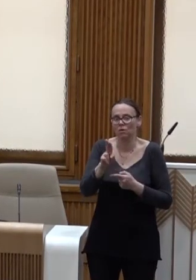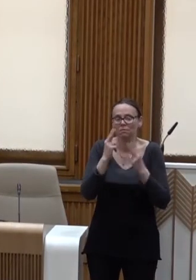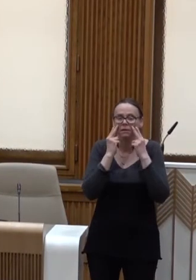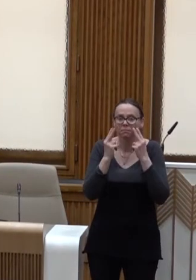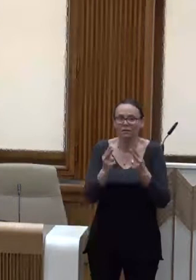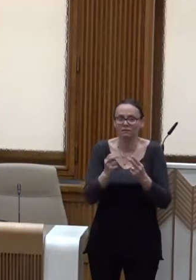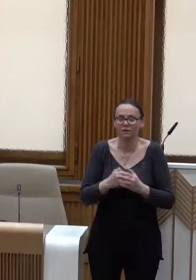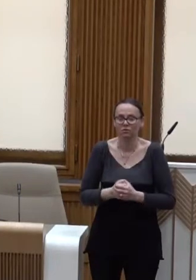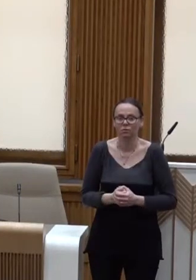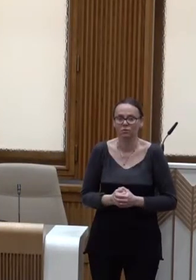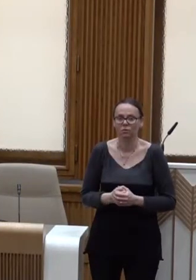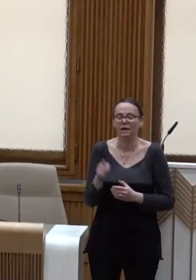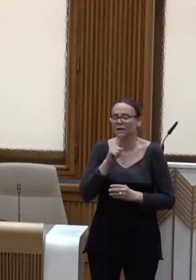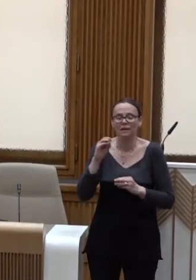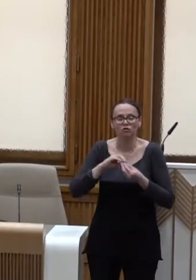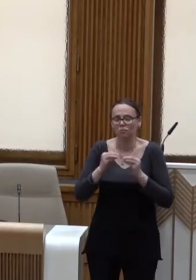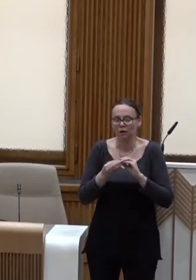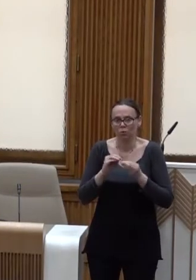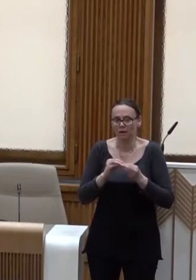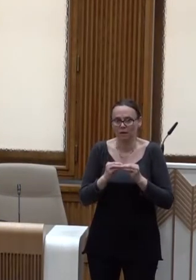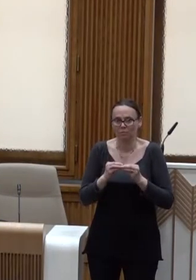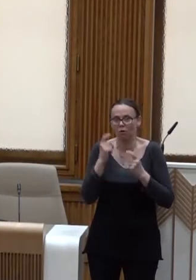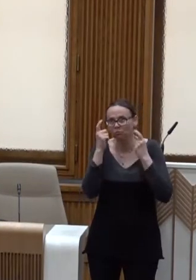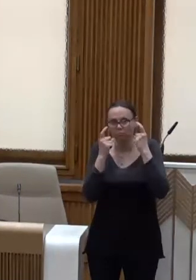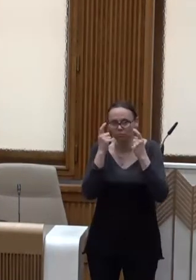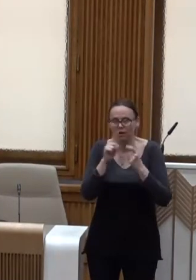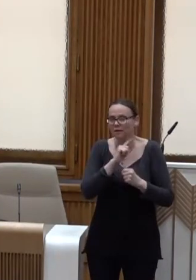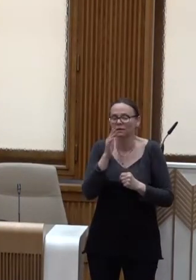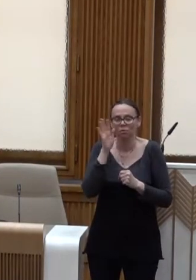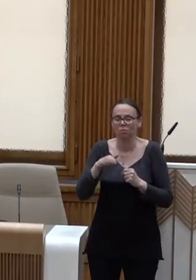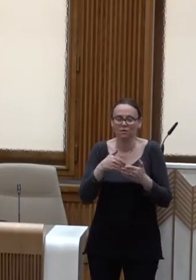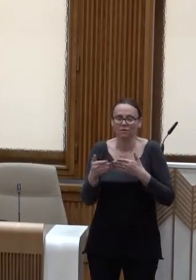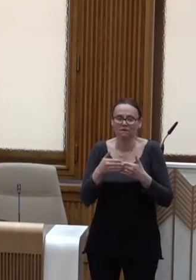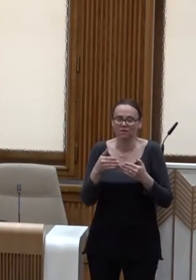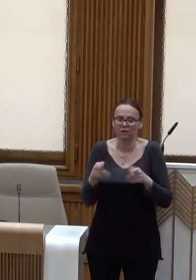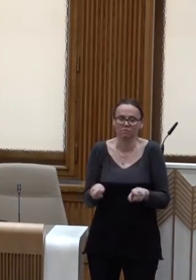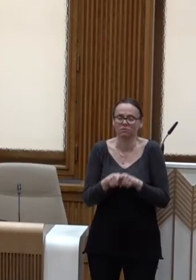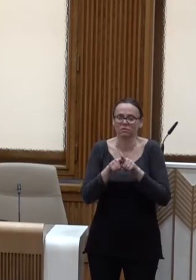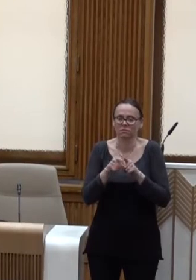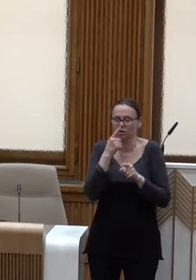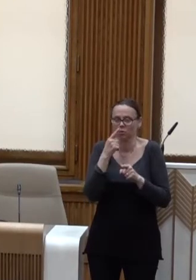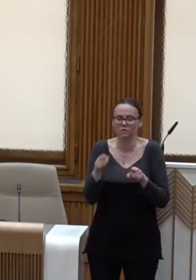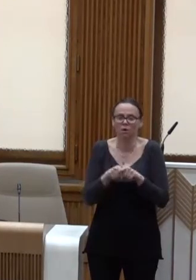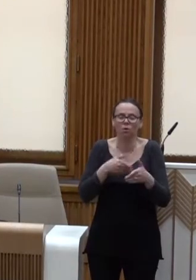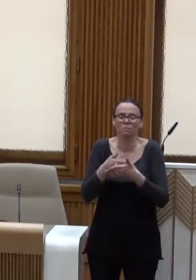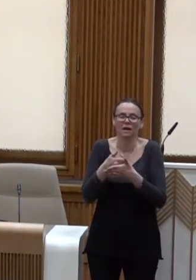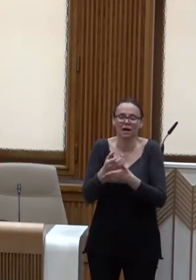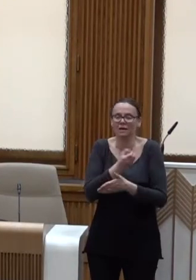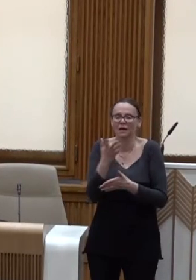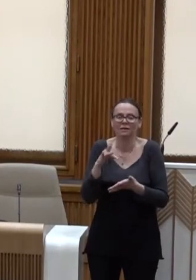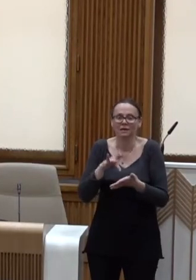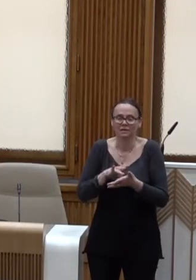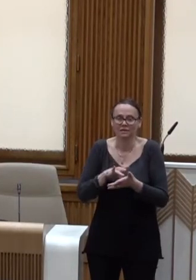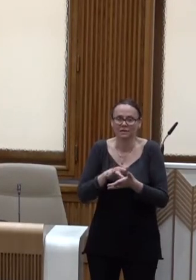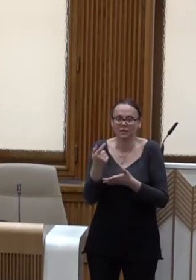predvidel in ne špekuliramo, tudi ne bomo na vrat na nos prilagajali nekaterih ciljev